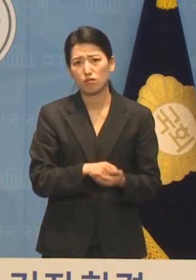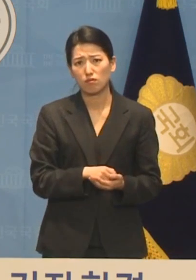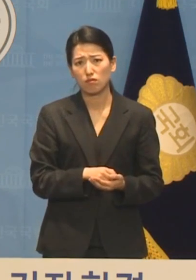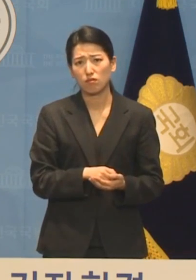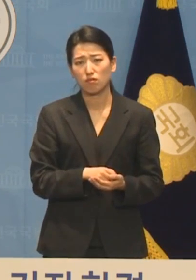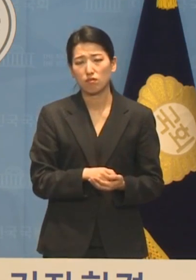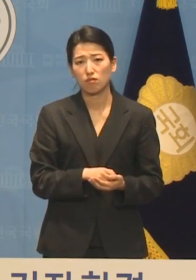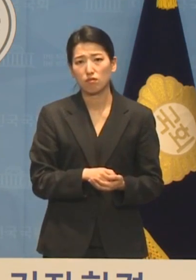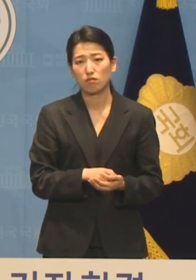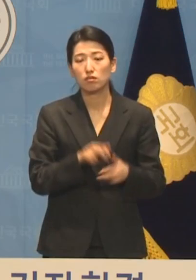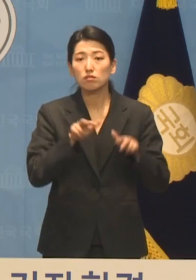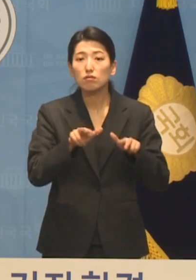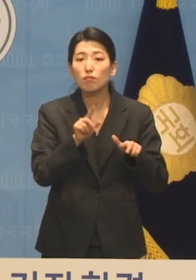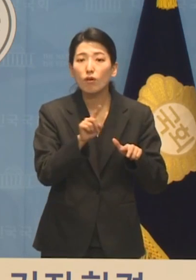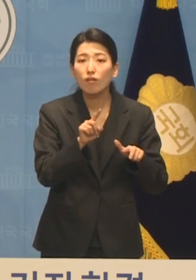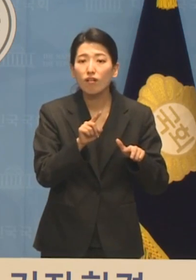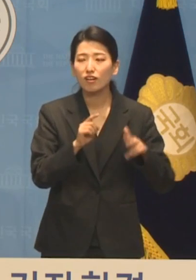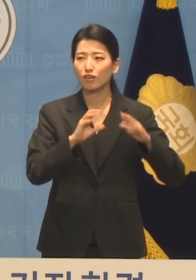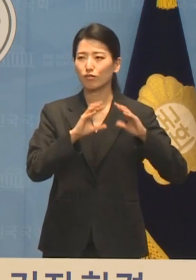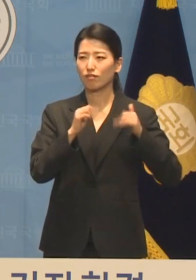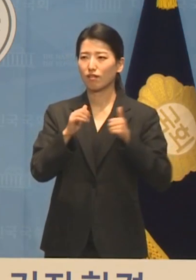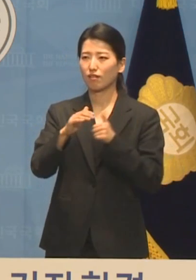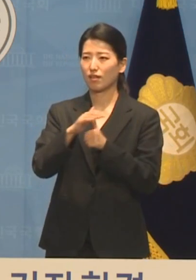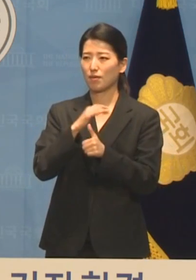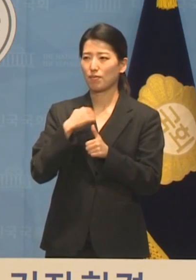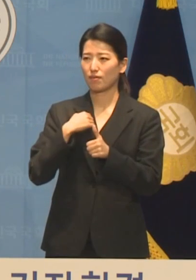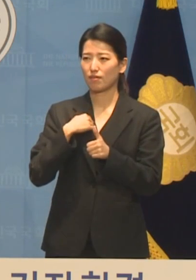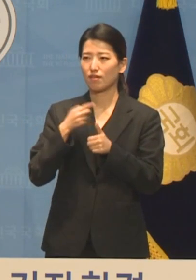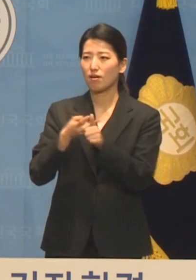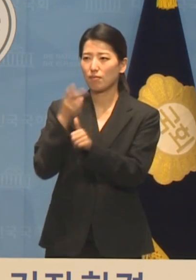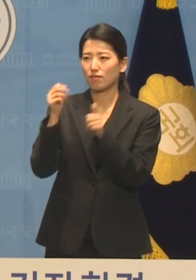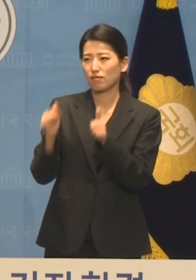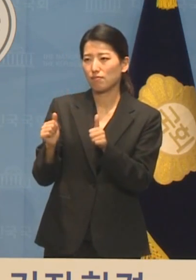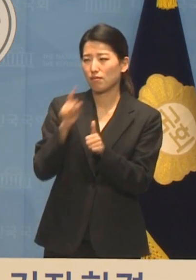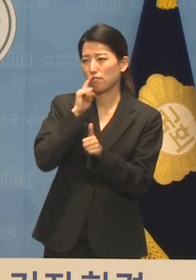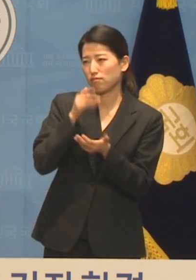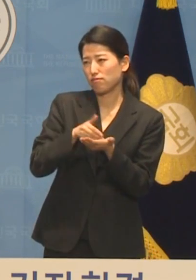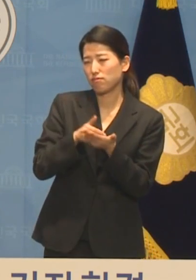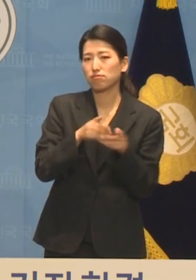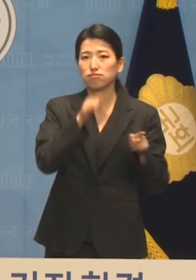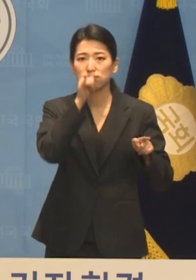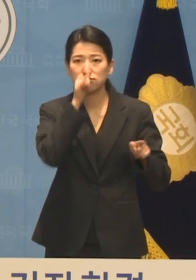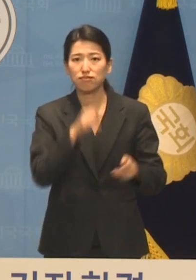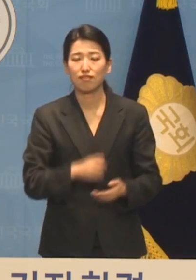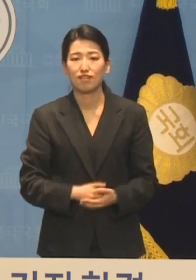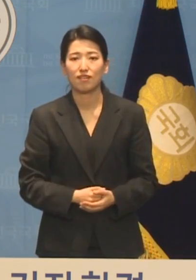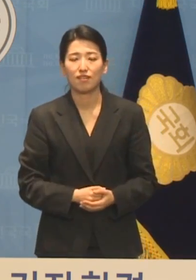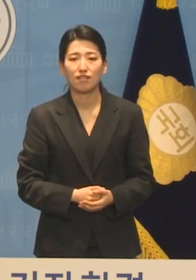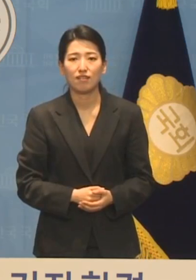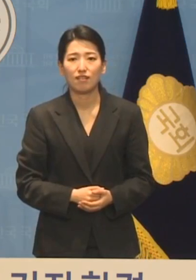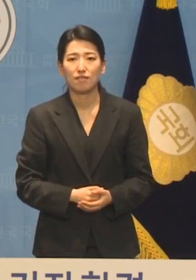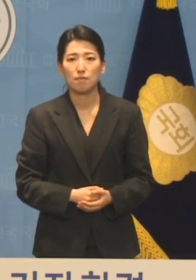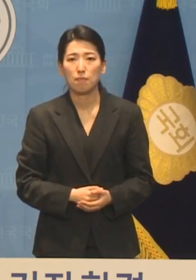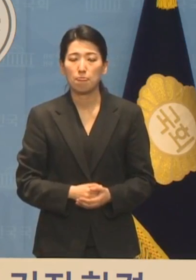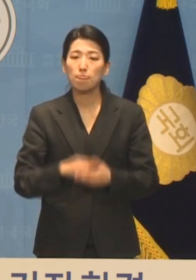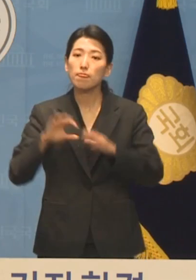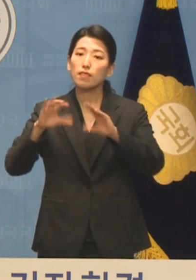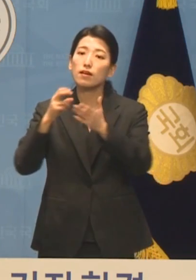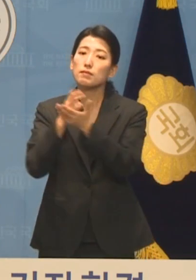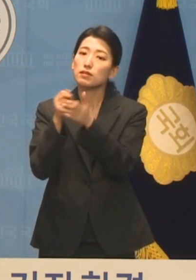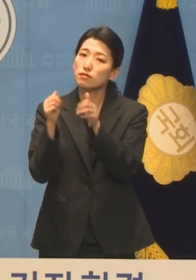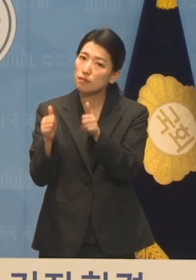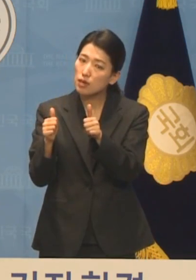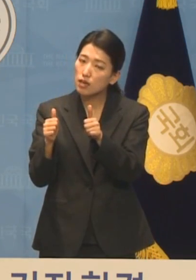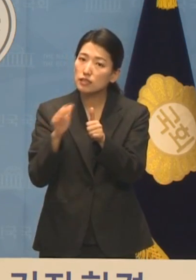사람이 지금 헌재에서 국회를 대표하고 있습니다. 헌법재판소가 헌정 질서 수호 기관이라면